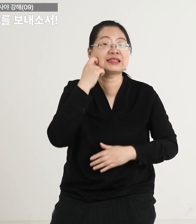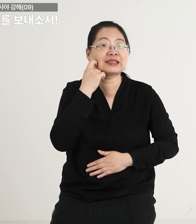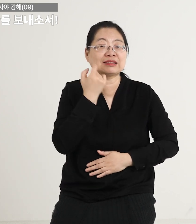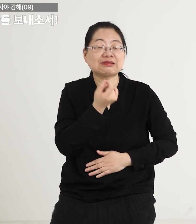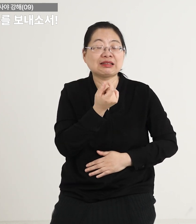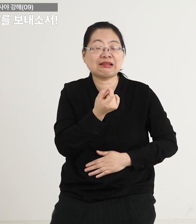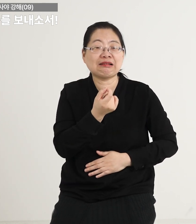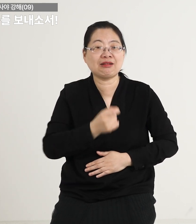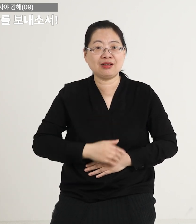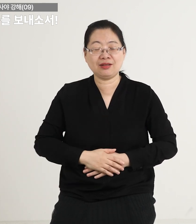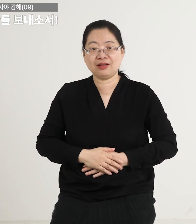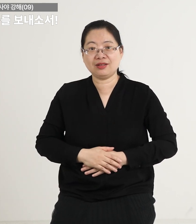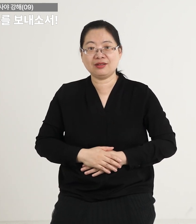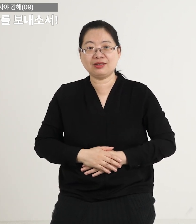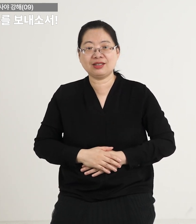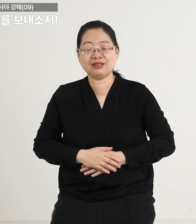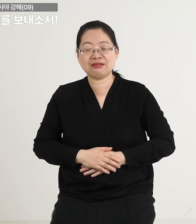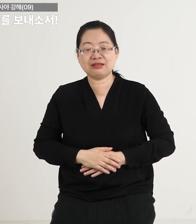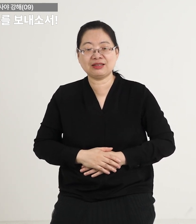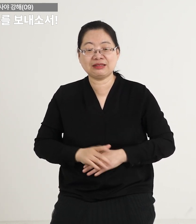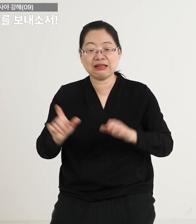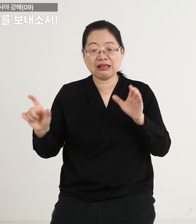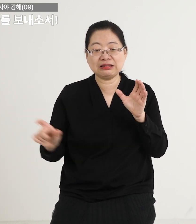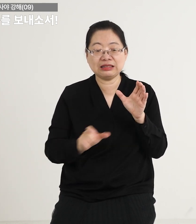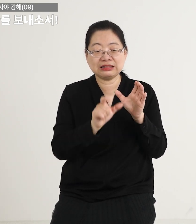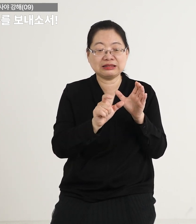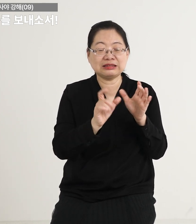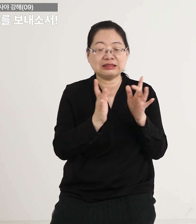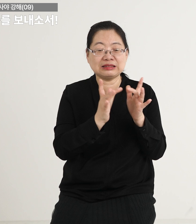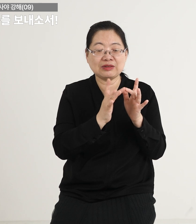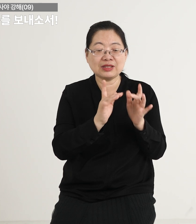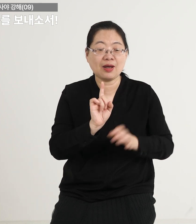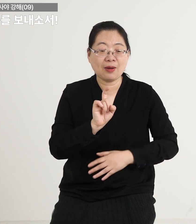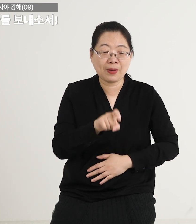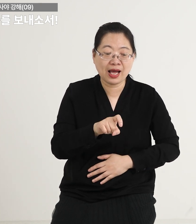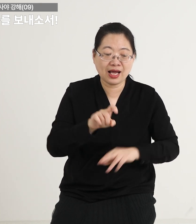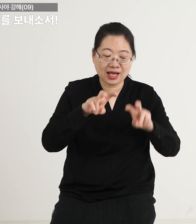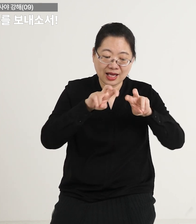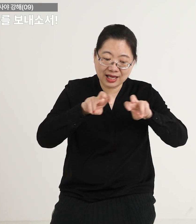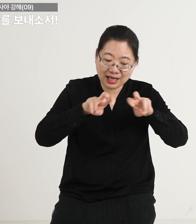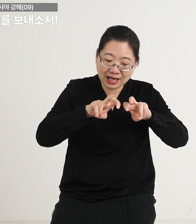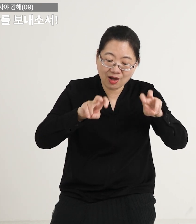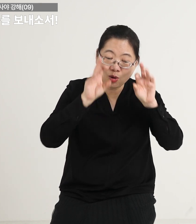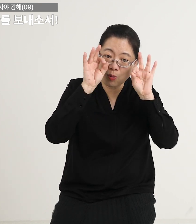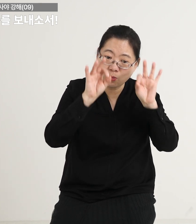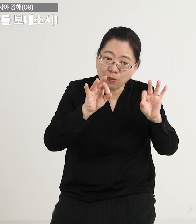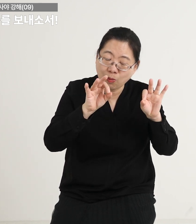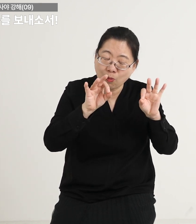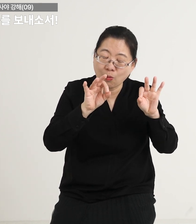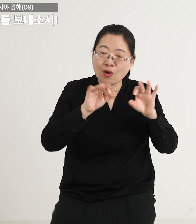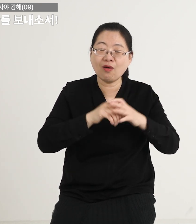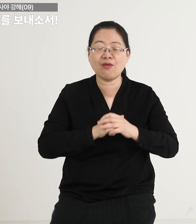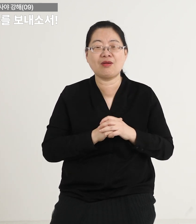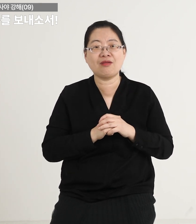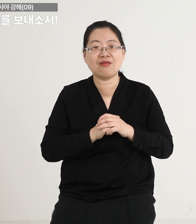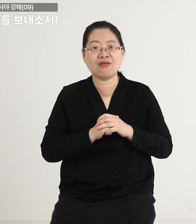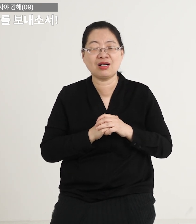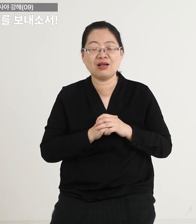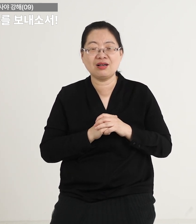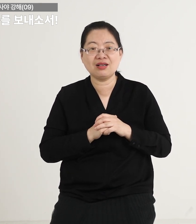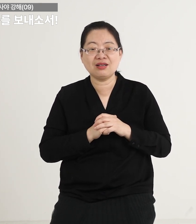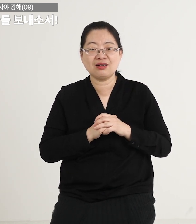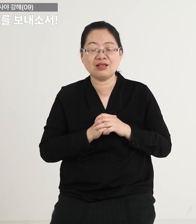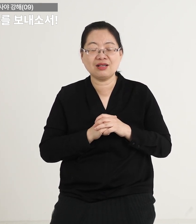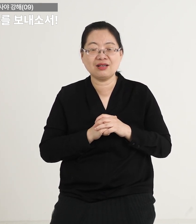그 링크를 딸깍 클릭해가지고 파고 들어가 보니까 그가 왜